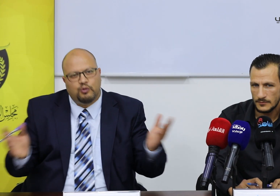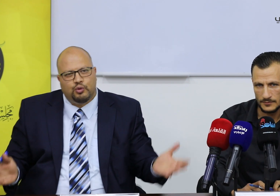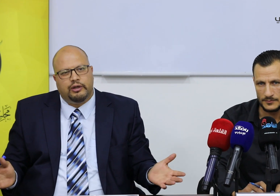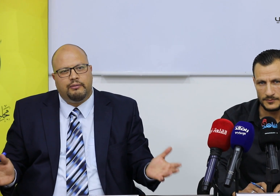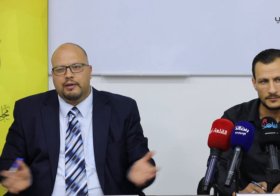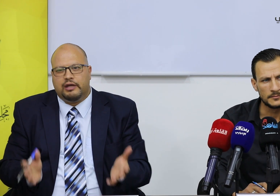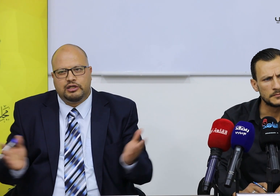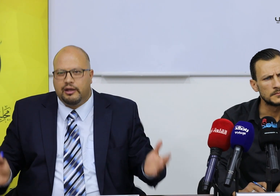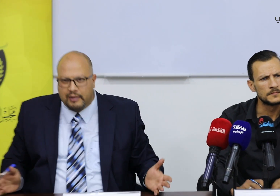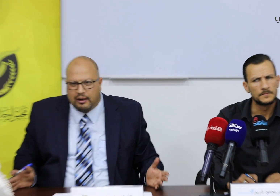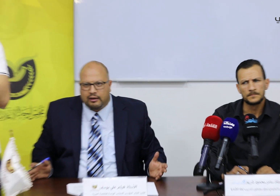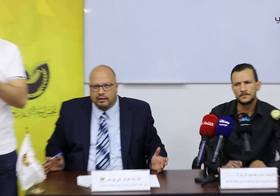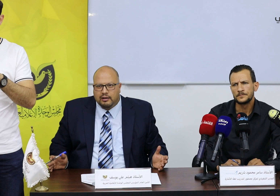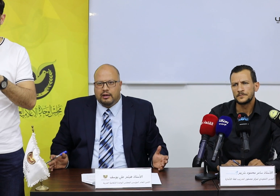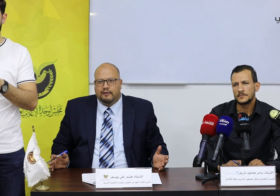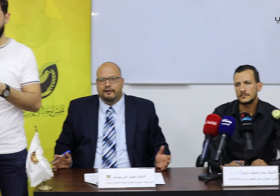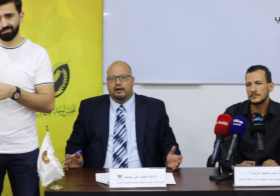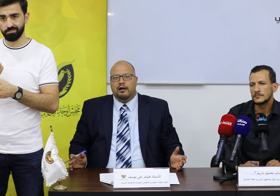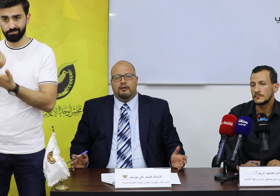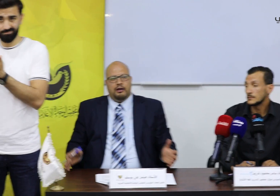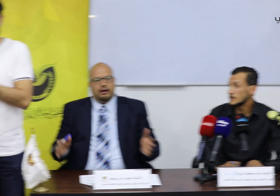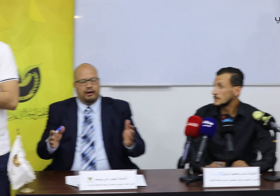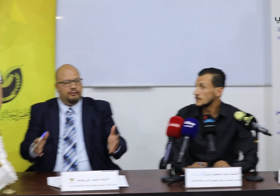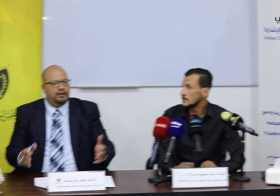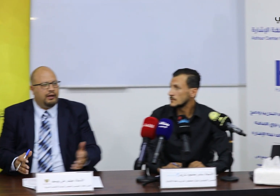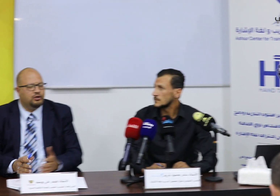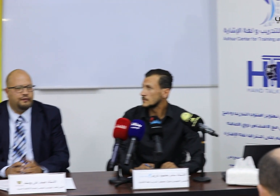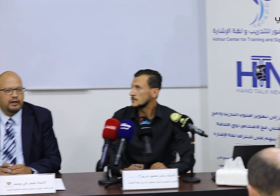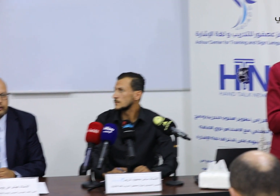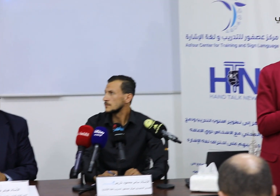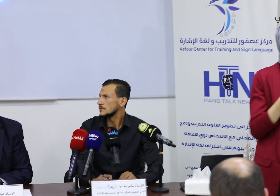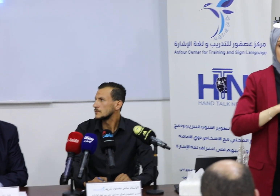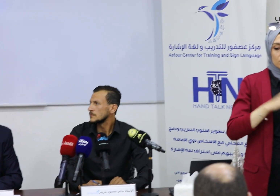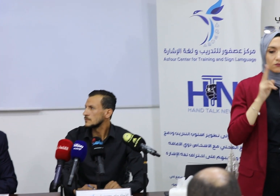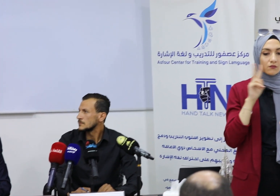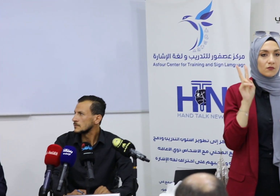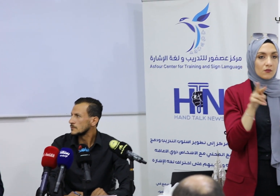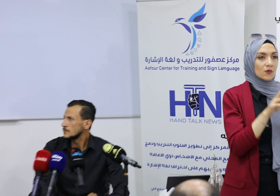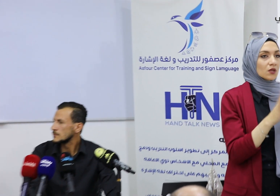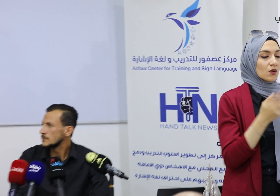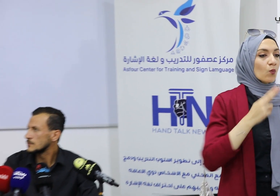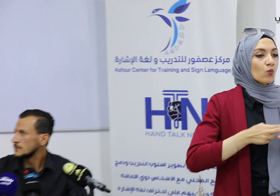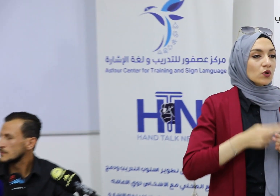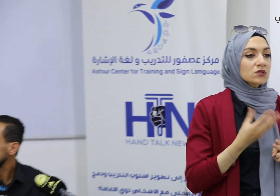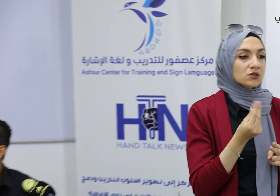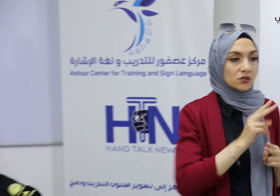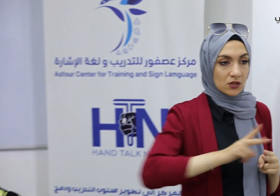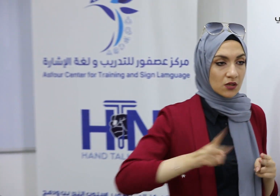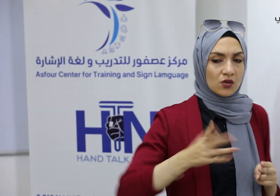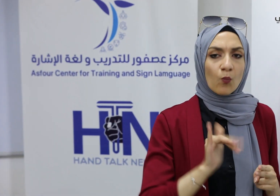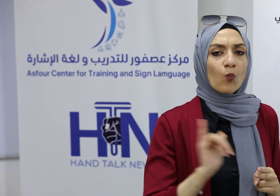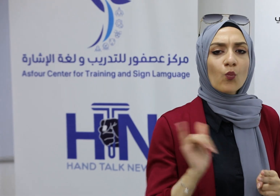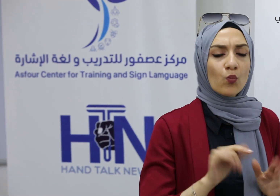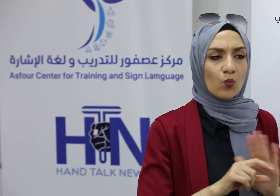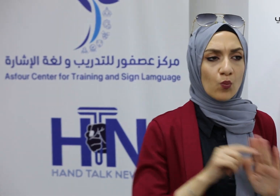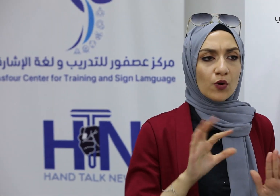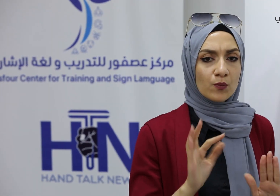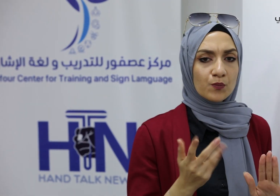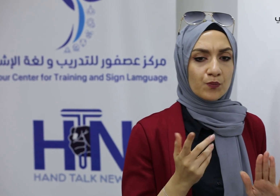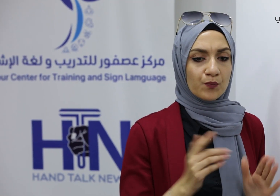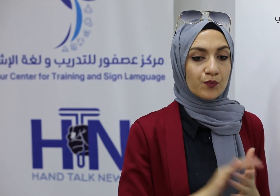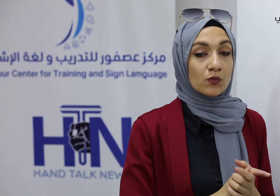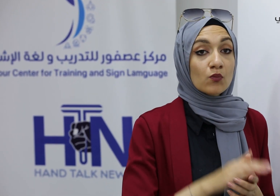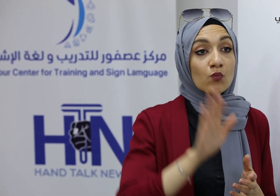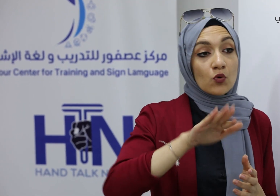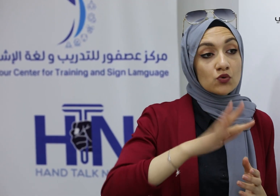ولكن موجودة، ما بنقدرش نهملها الفئة. احنا طبعا شفنا كثير من المؤسسات عملت شغلة مهمة انهم اوجدوا